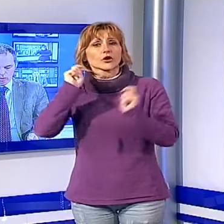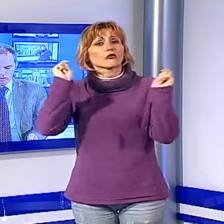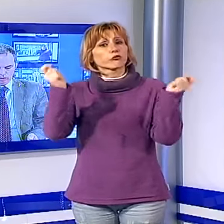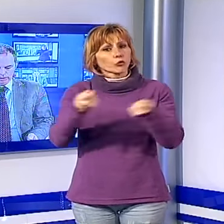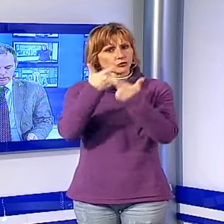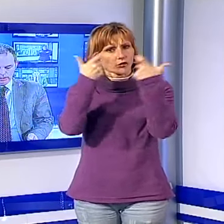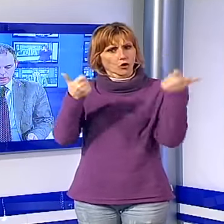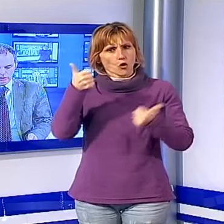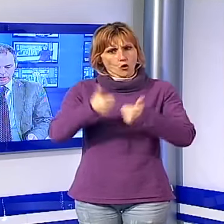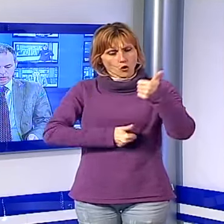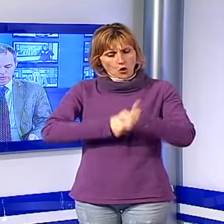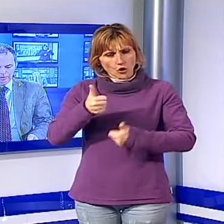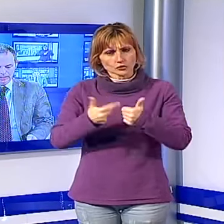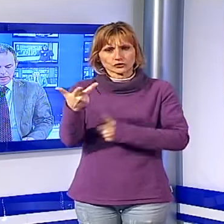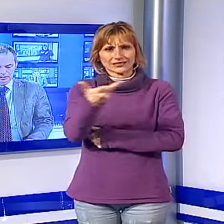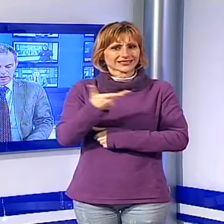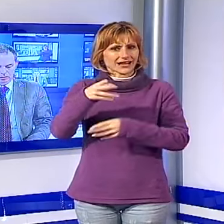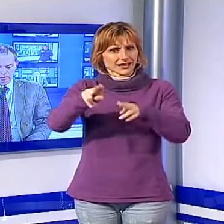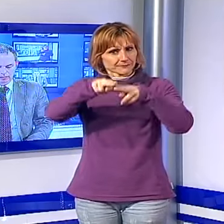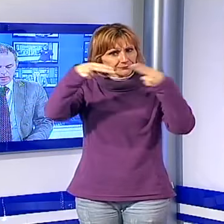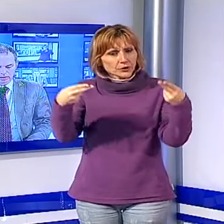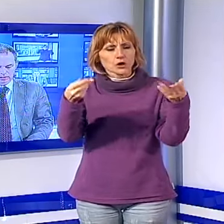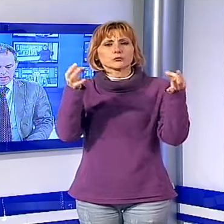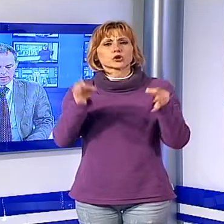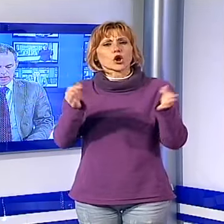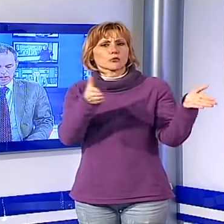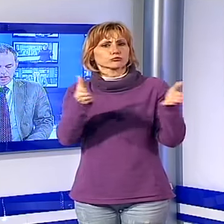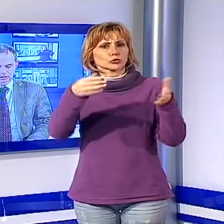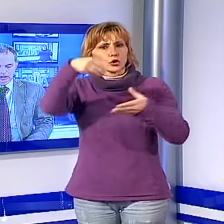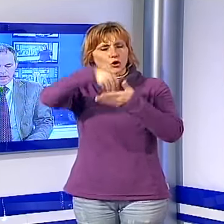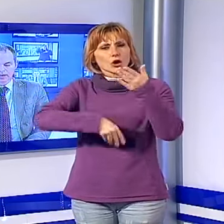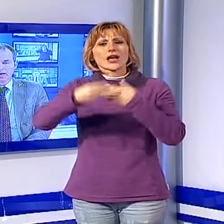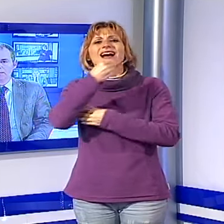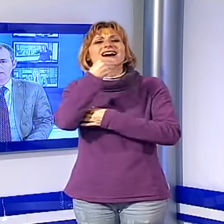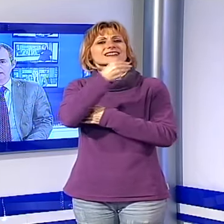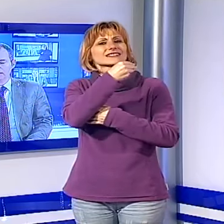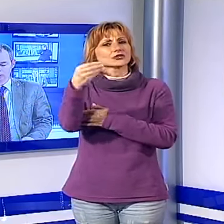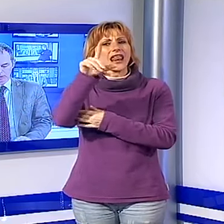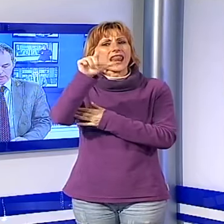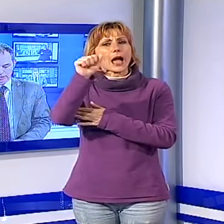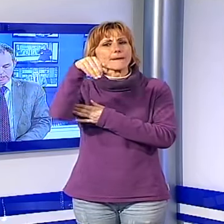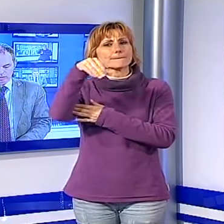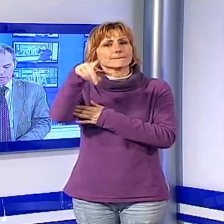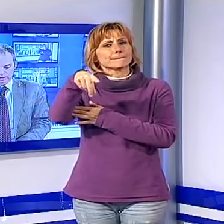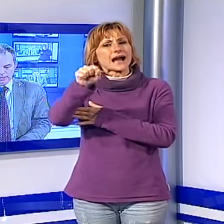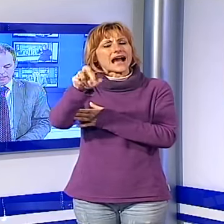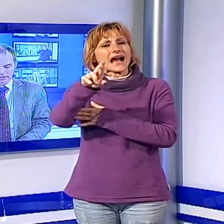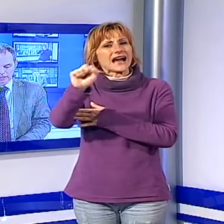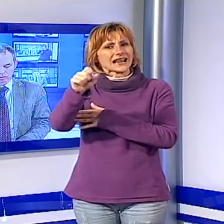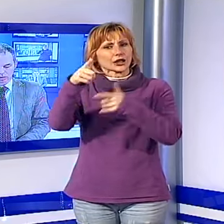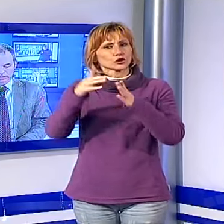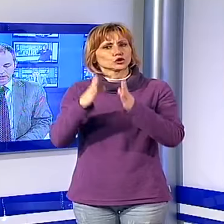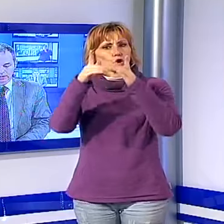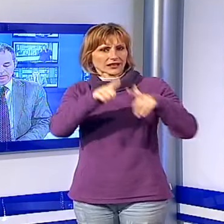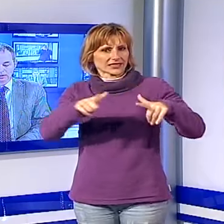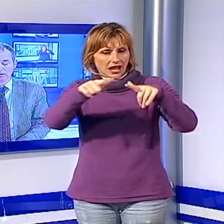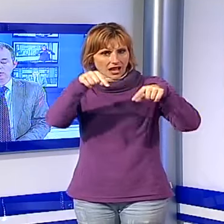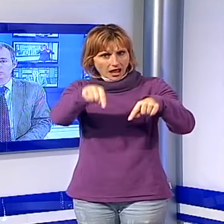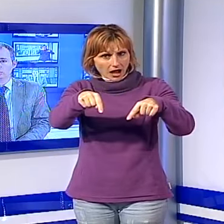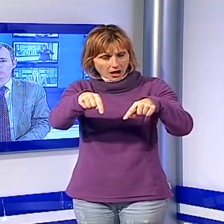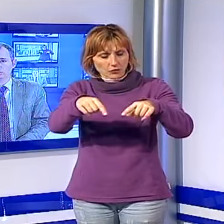concorso. I tre sono stati sorpresi mentre rubavano all'interno del ristorante La Lampara di Torre del Lago locale andato quasi